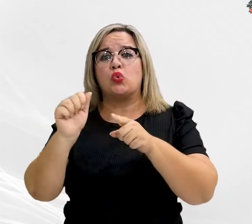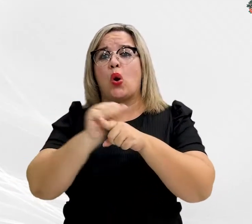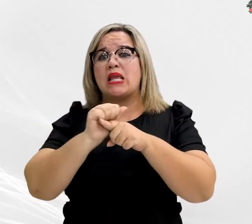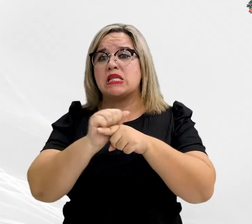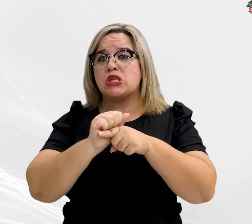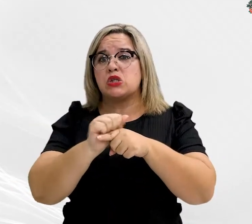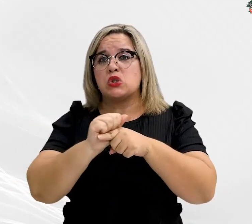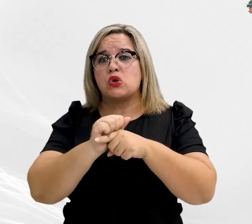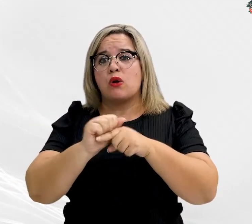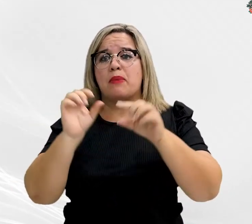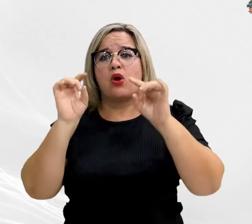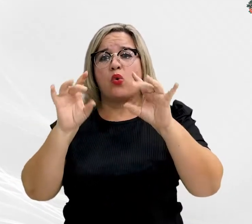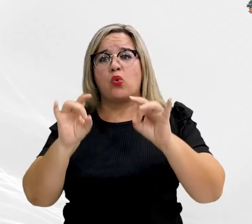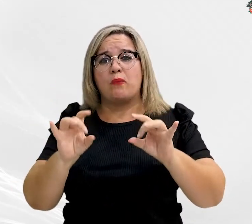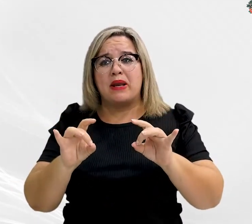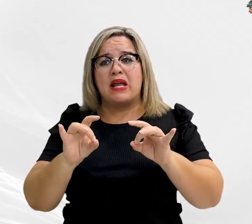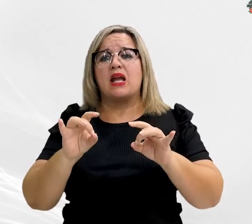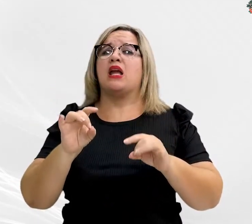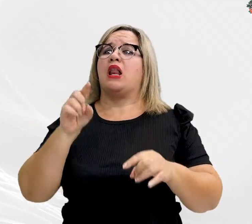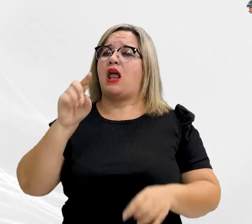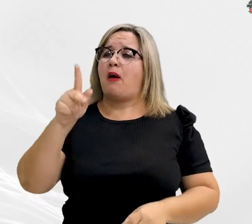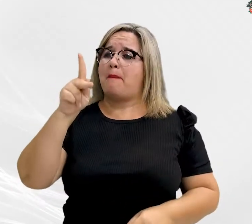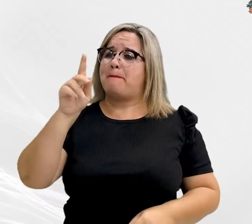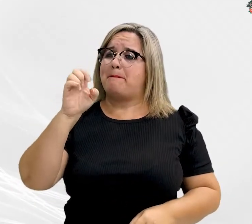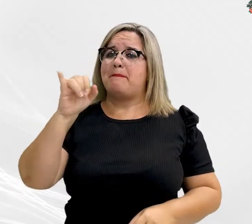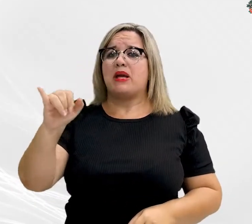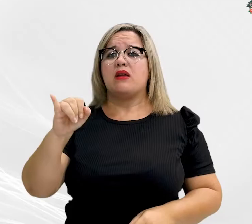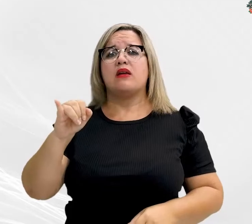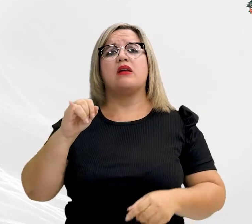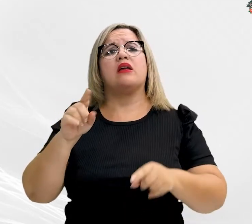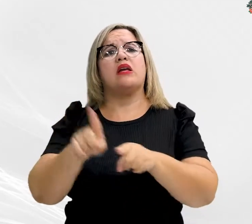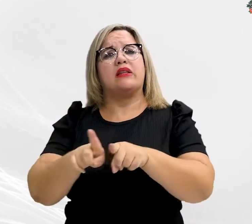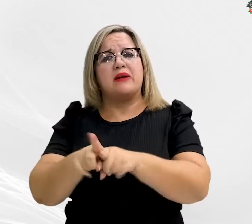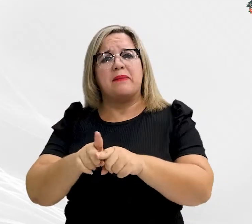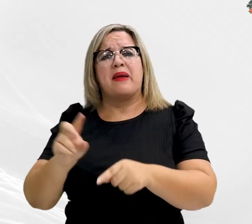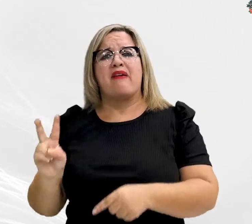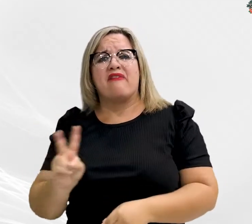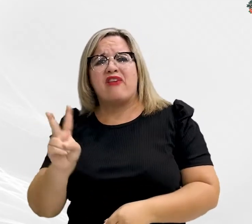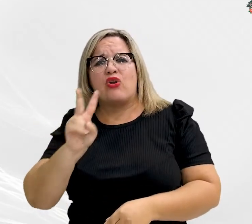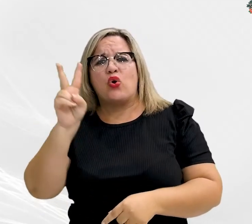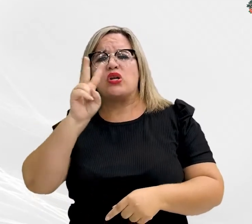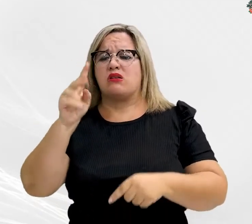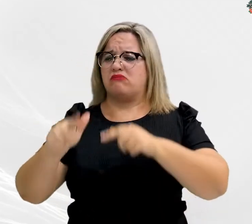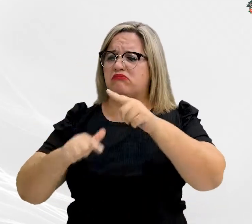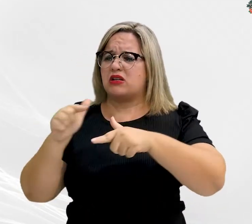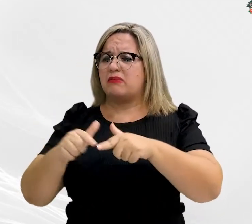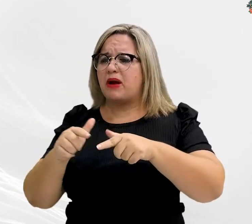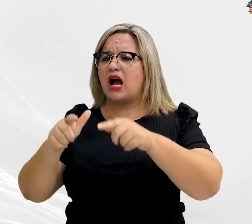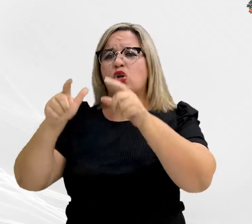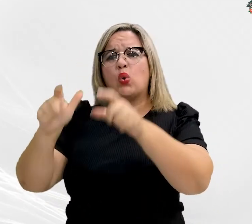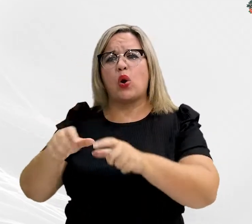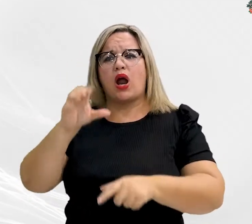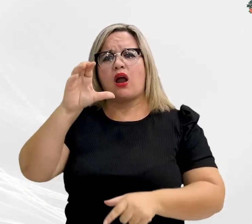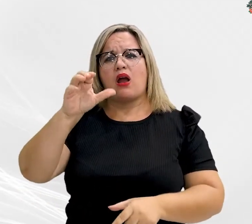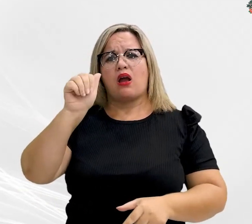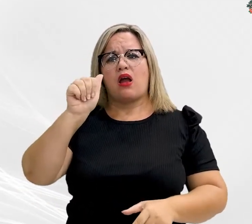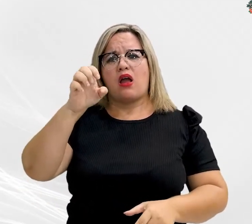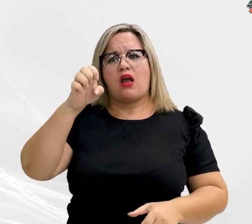para o cumprimento do pei e fez um apelo para que valorizem o trabalho do cá essa ambiental no suporte às ações